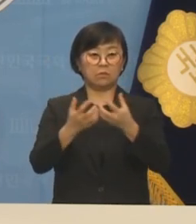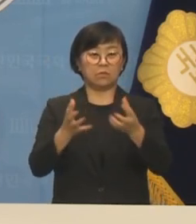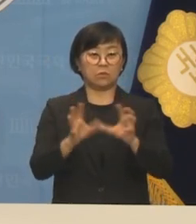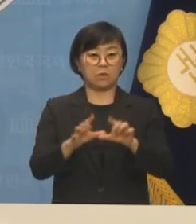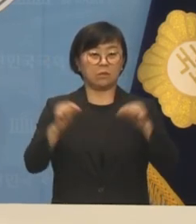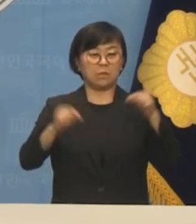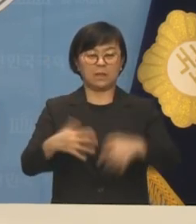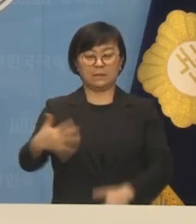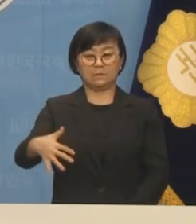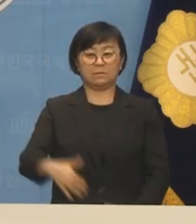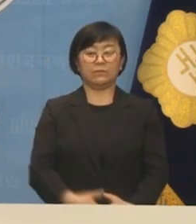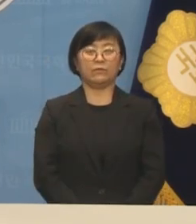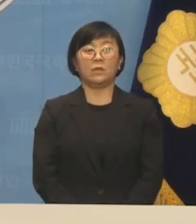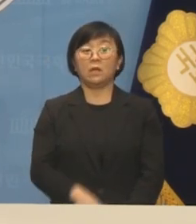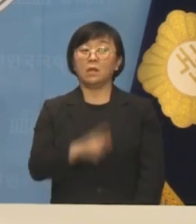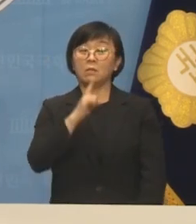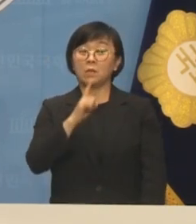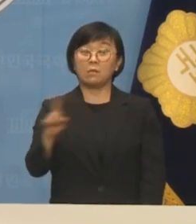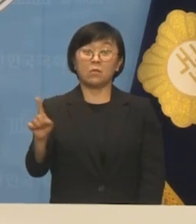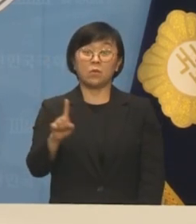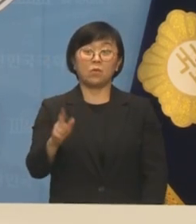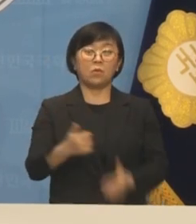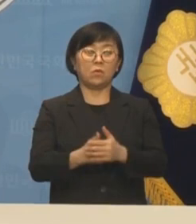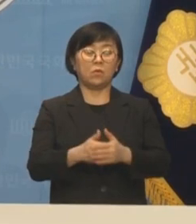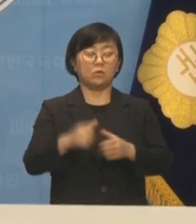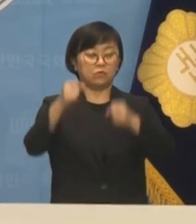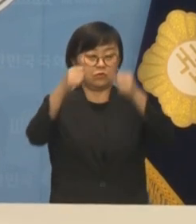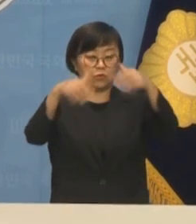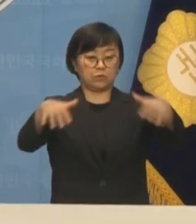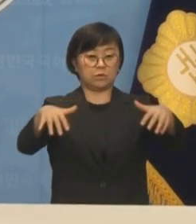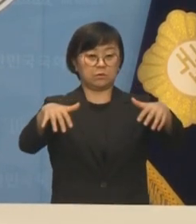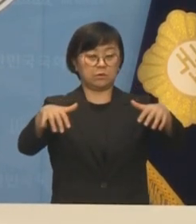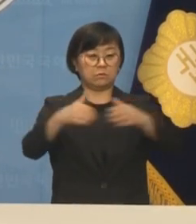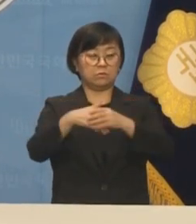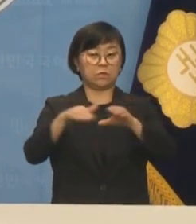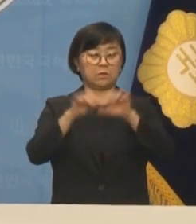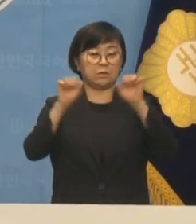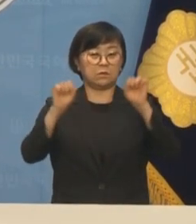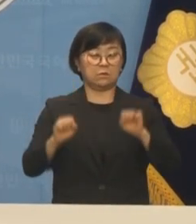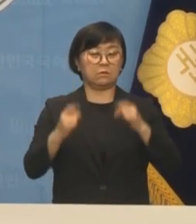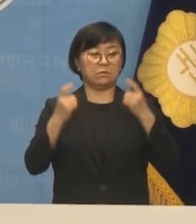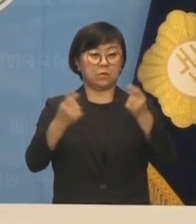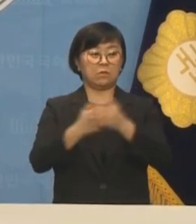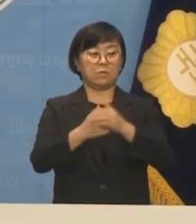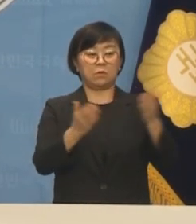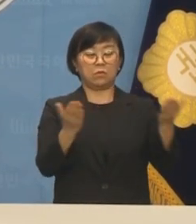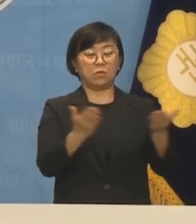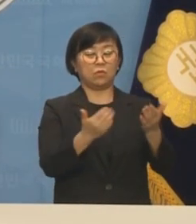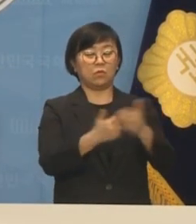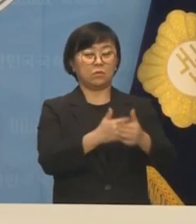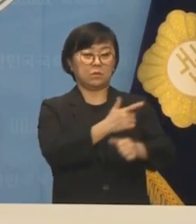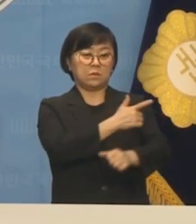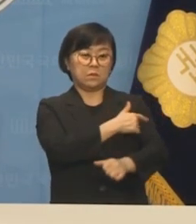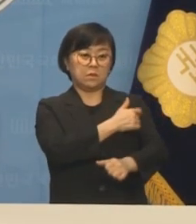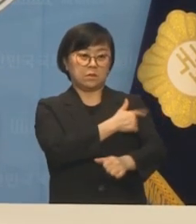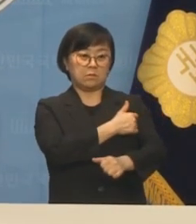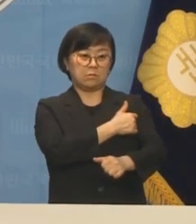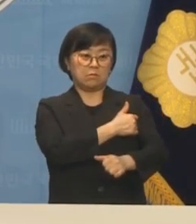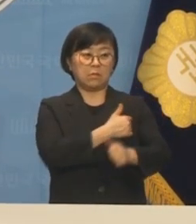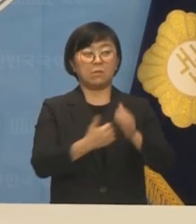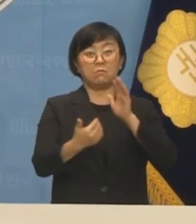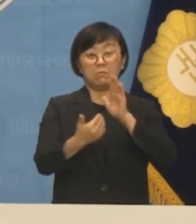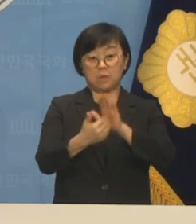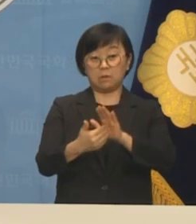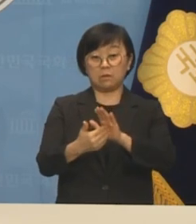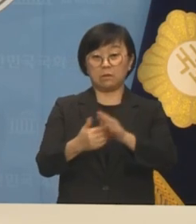뿐입니다. 이 말은 곧 주무부처인 문체부가 담당 공공기관의 노동이사 임명을 막고 있다는